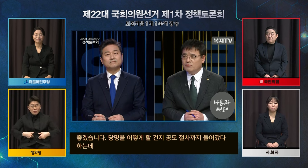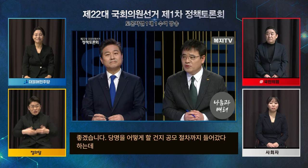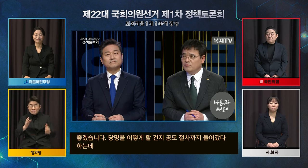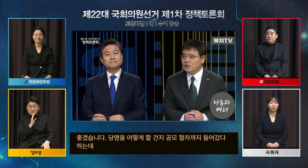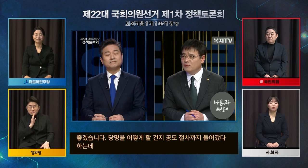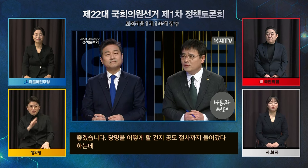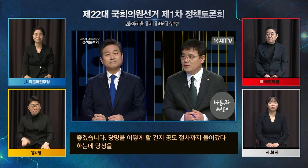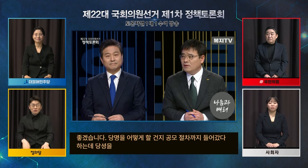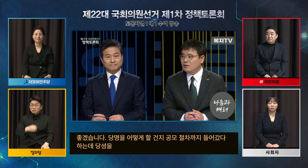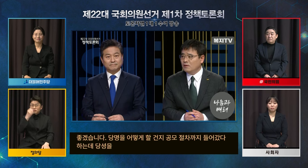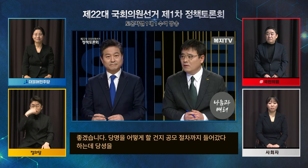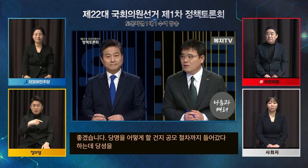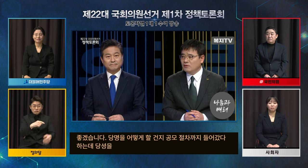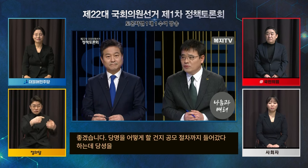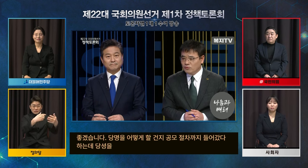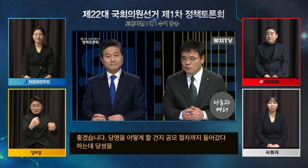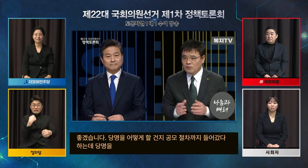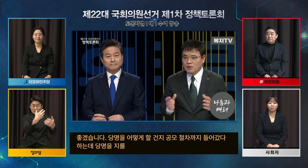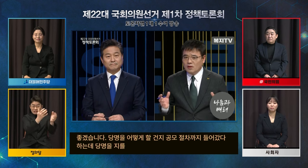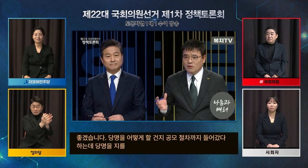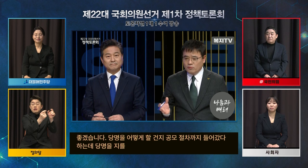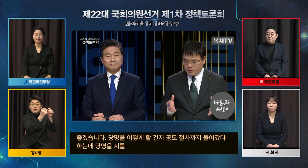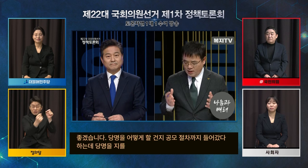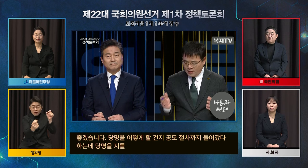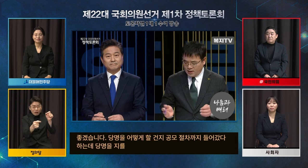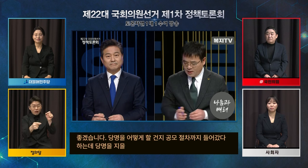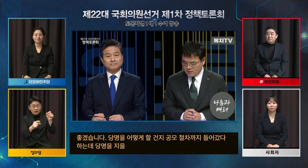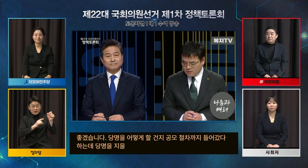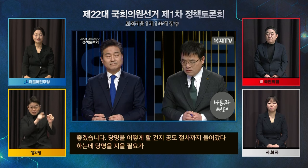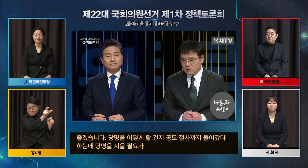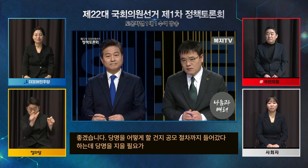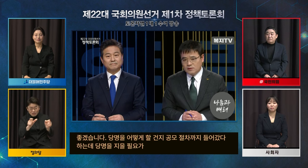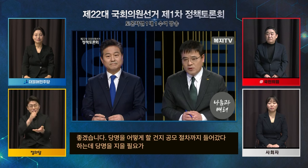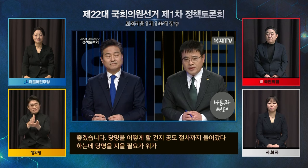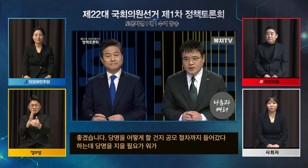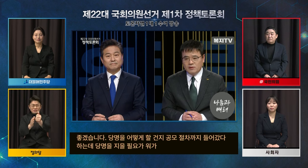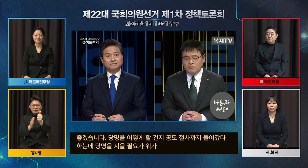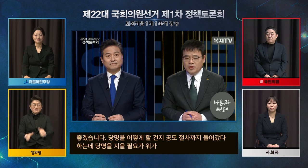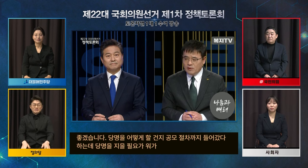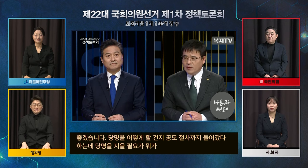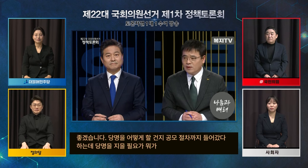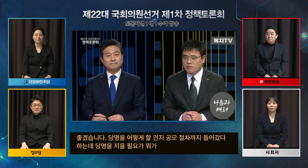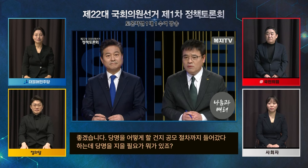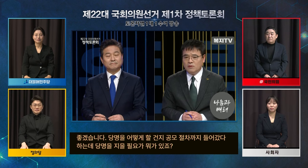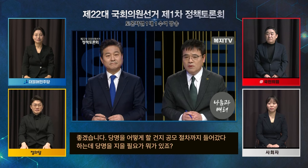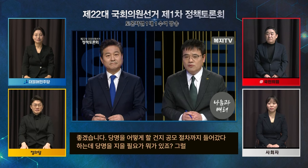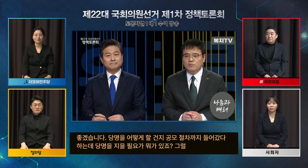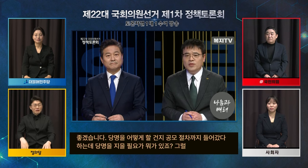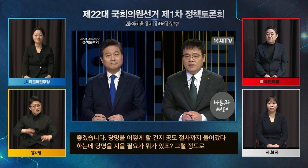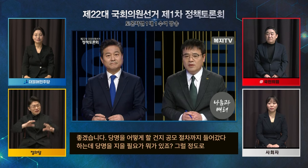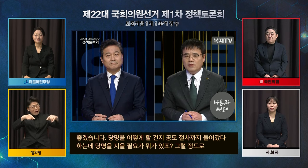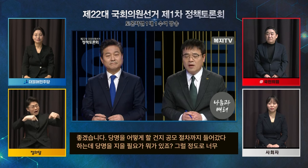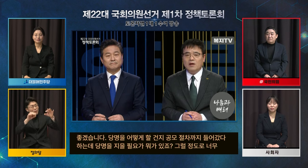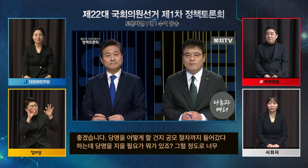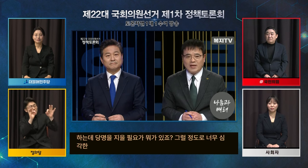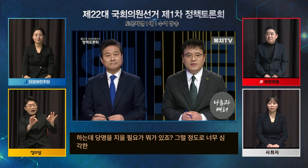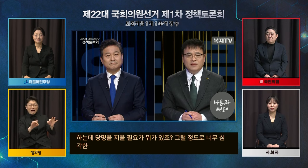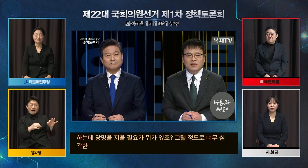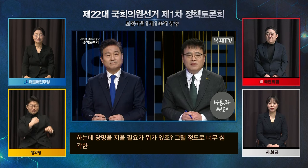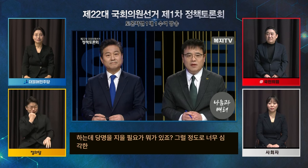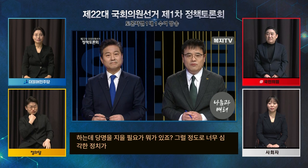이름을 붙이면 되는 거지. 그럴 정도로 너무 심각한 정치가 너무 희화화되고 국민들이